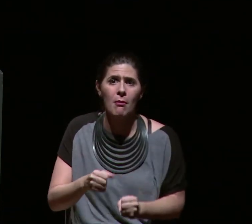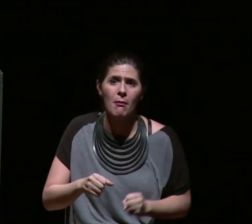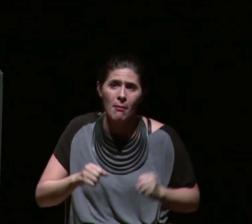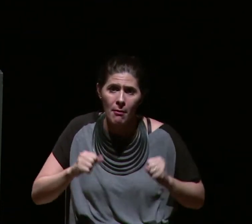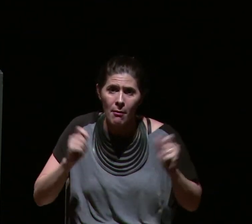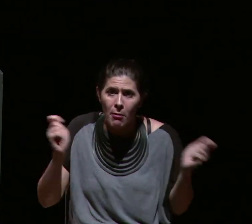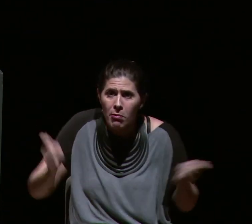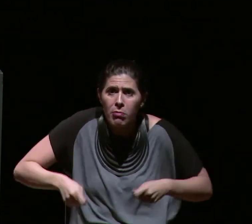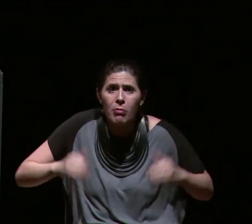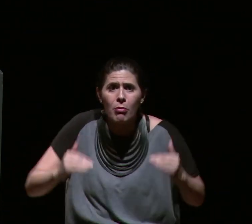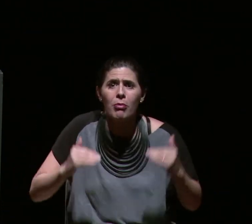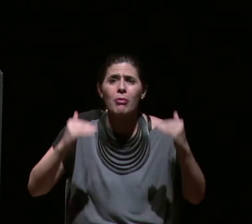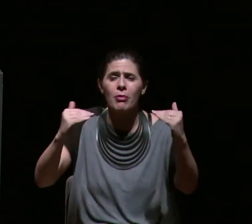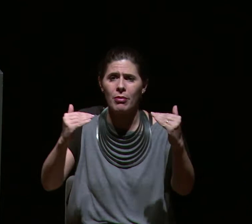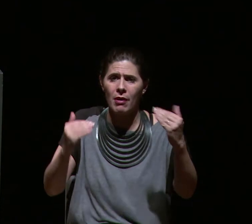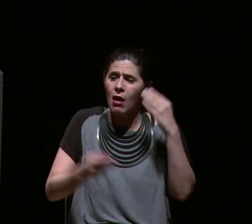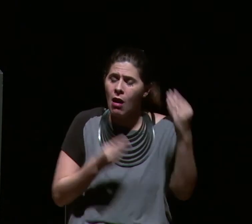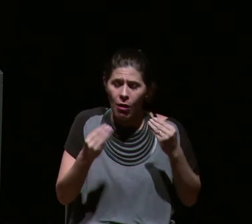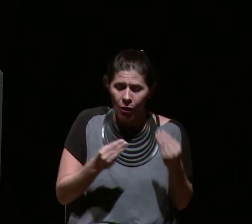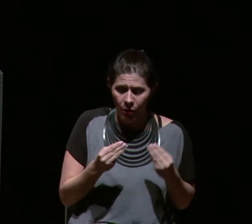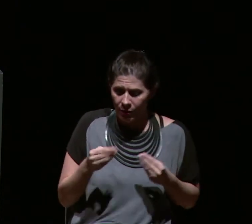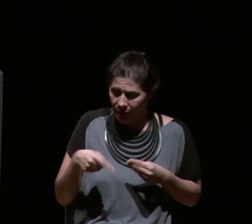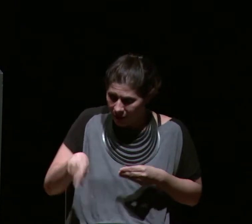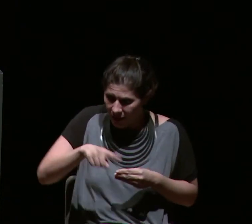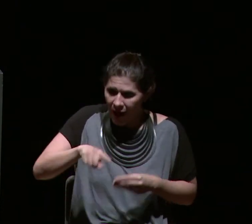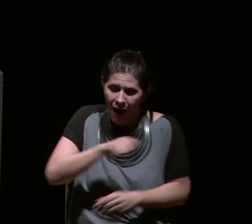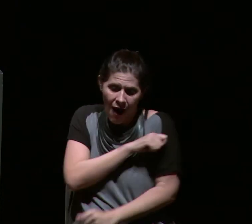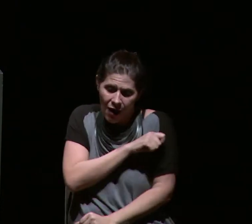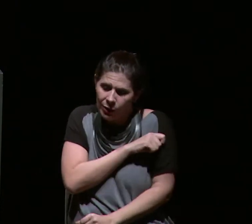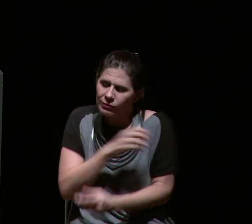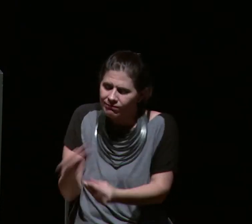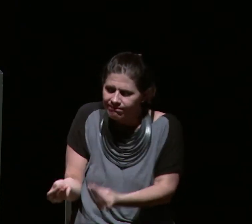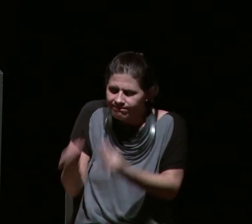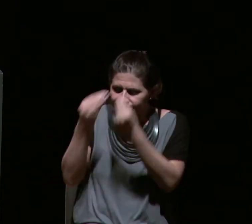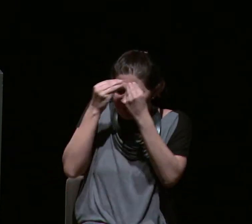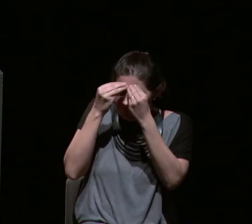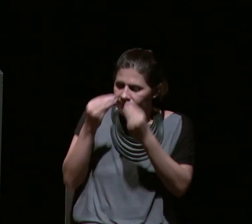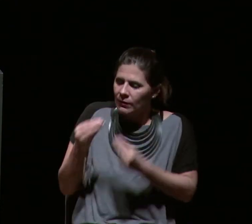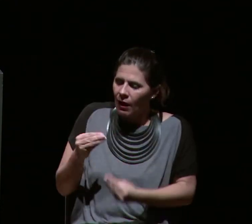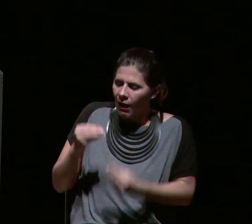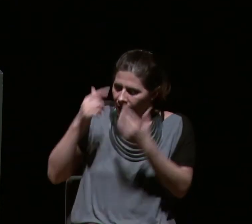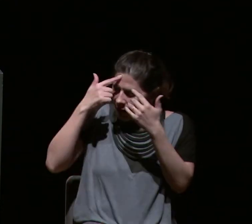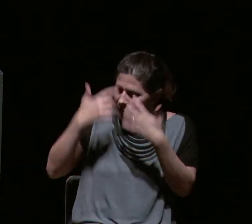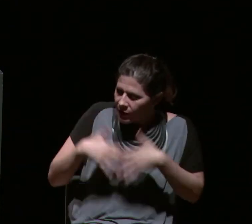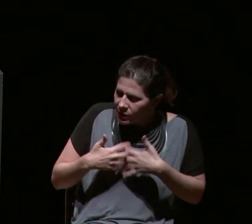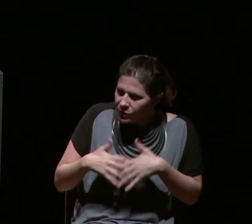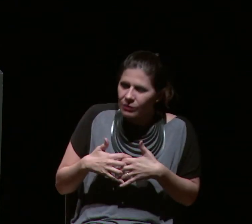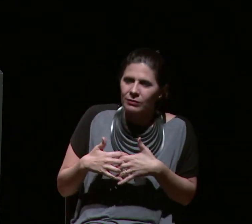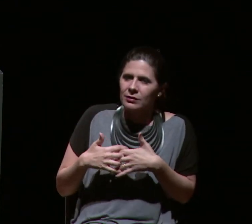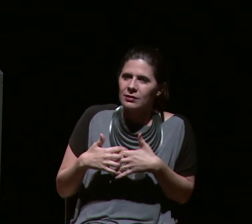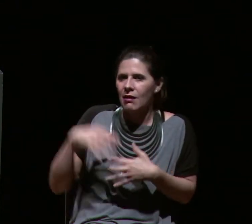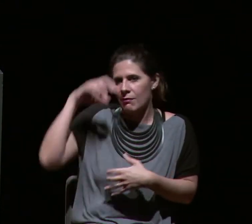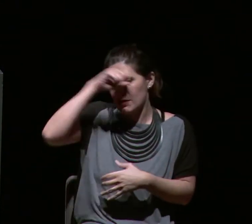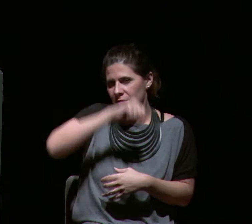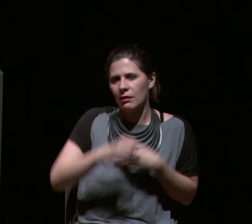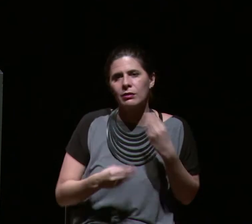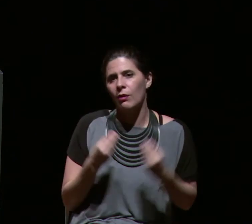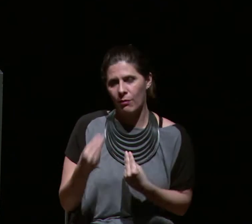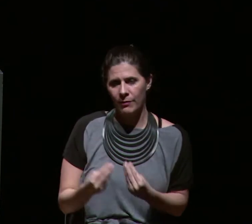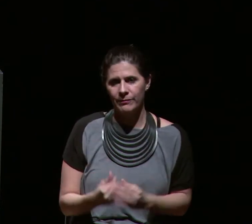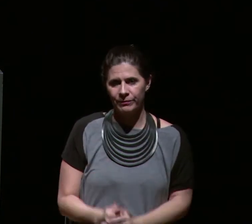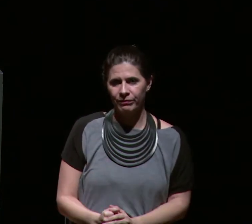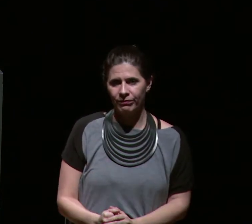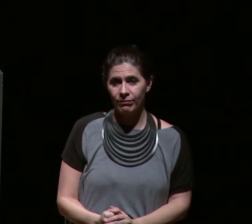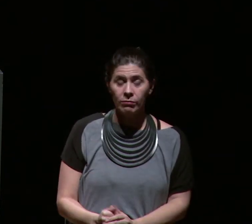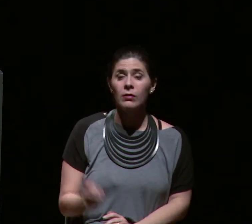memória de nossos alunos uma fonte para as nossas reflexões e aprendizados? O ensino da história e cultura